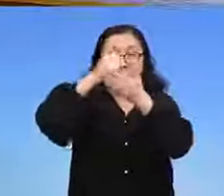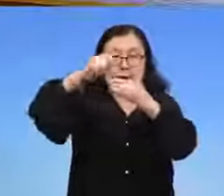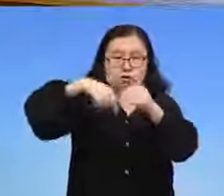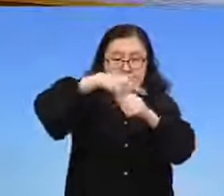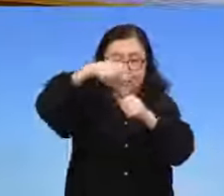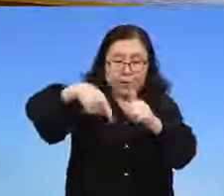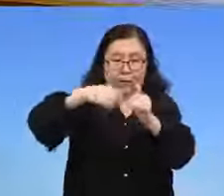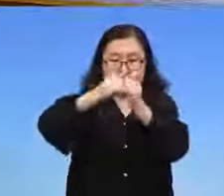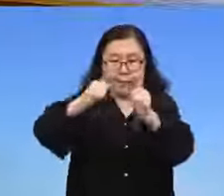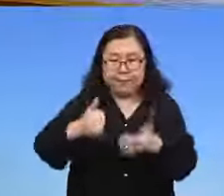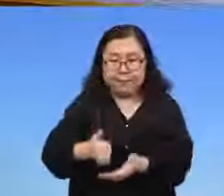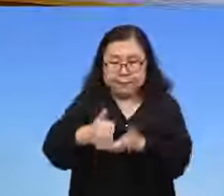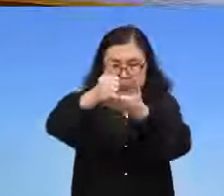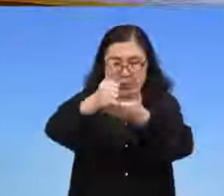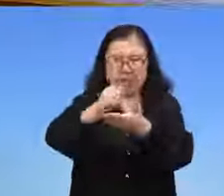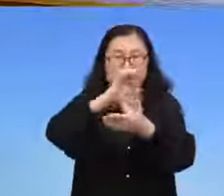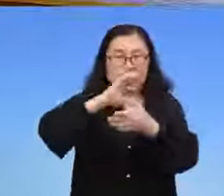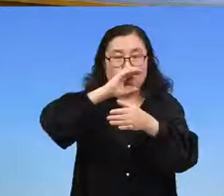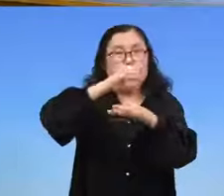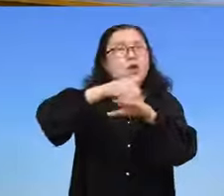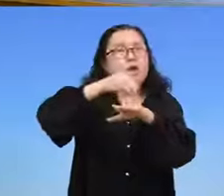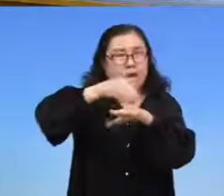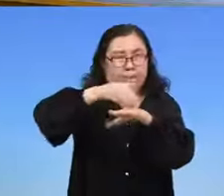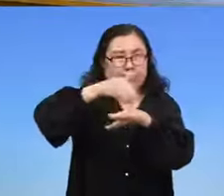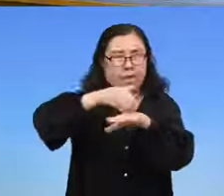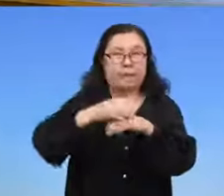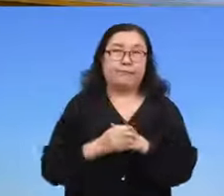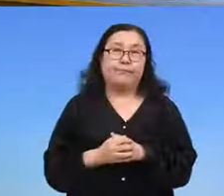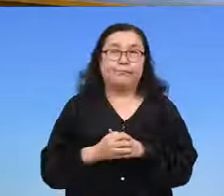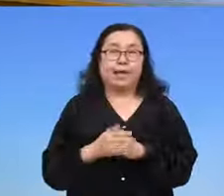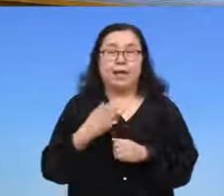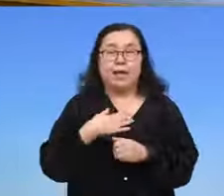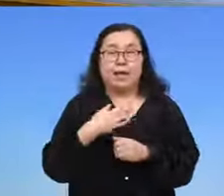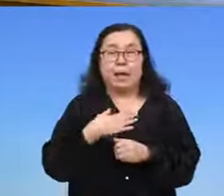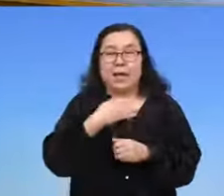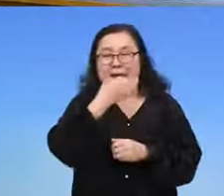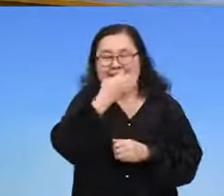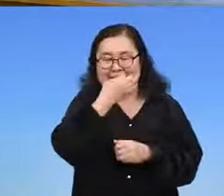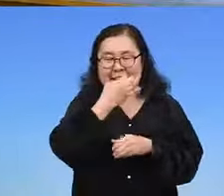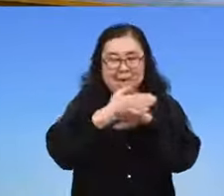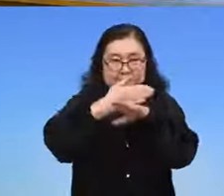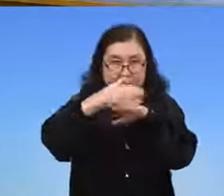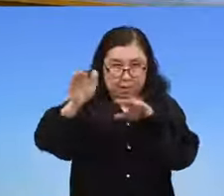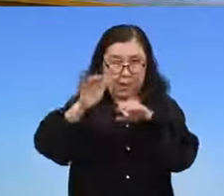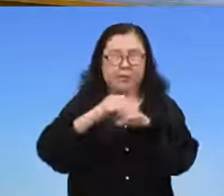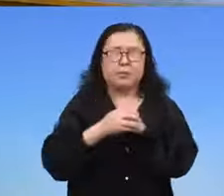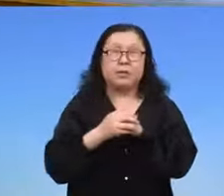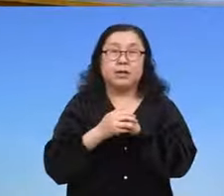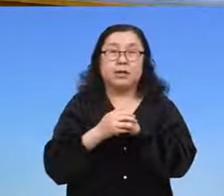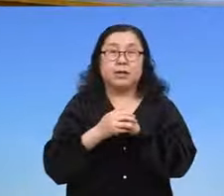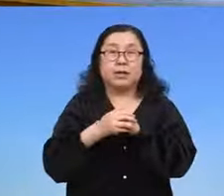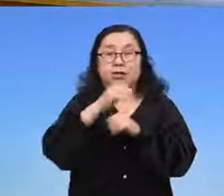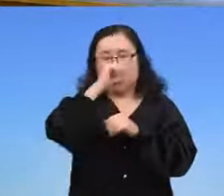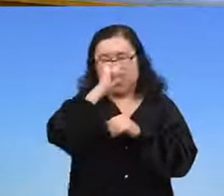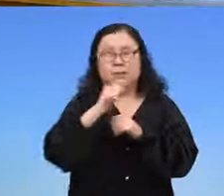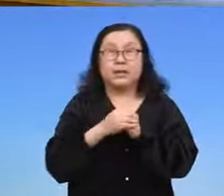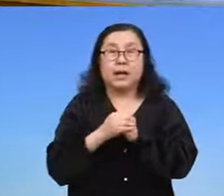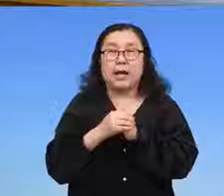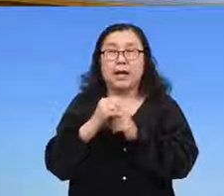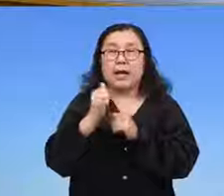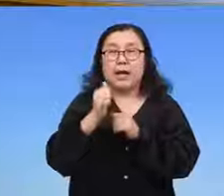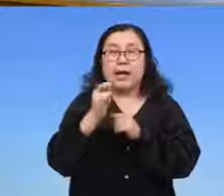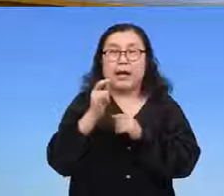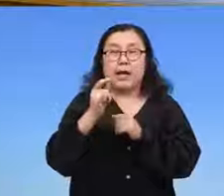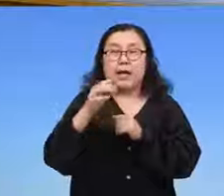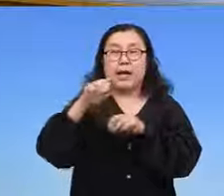여러분, 하나님과 주변 사람을 섬기는 거, 이거 탐심을 없애는데 이것만큼 좋은 재료가 없습니다.